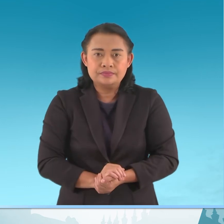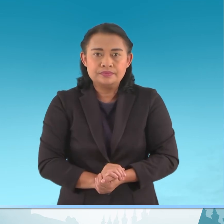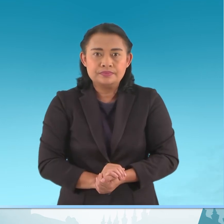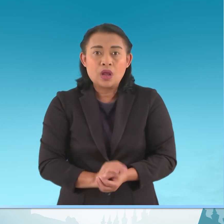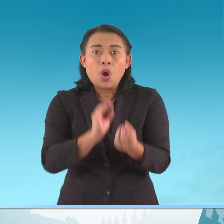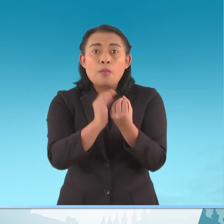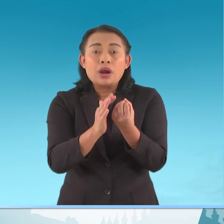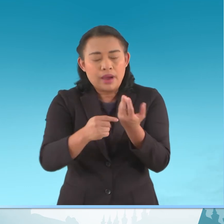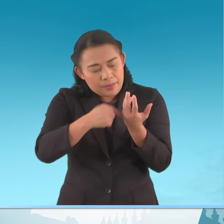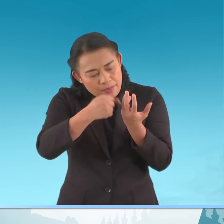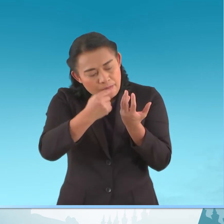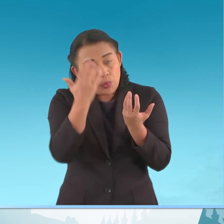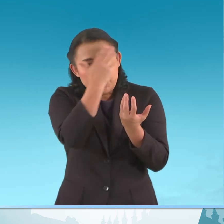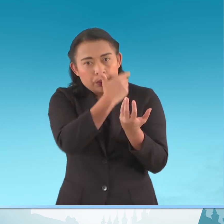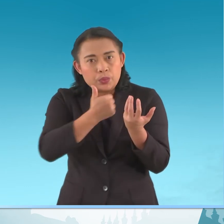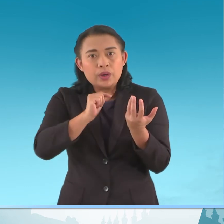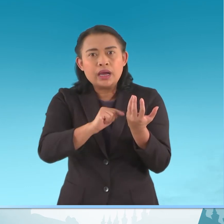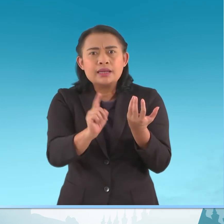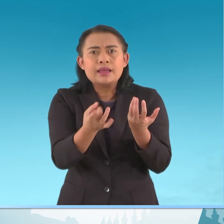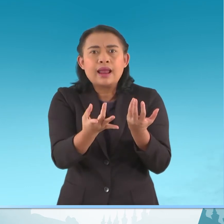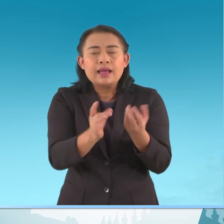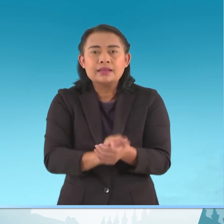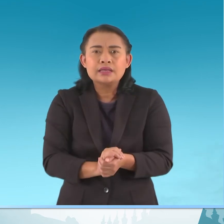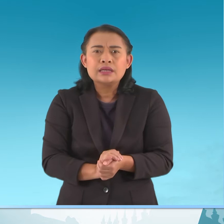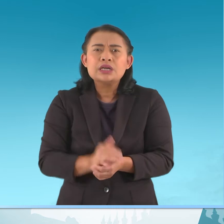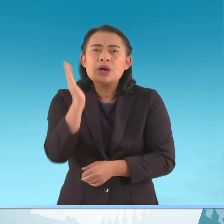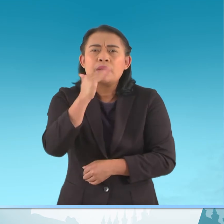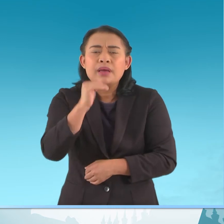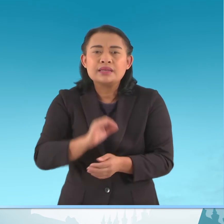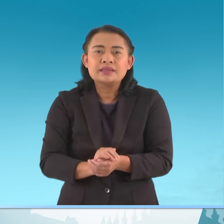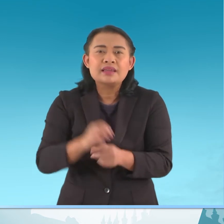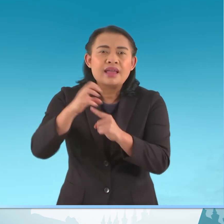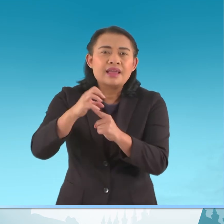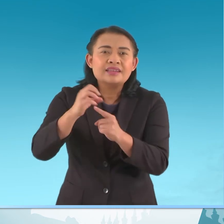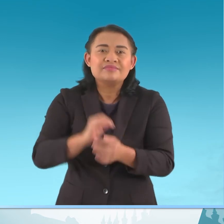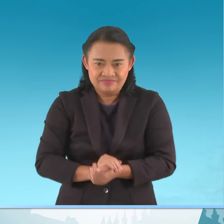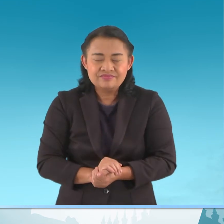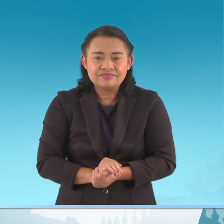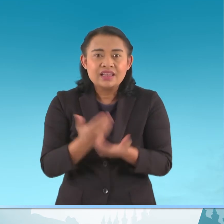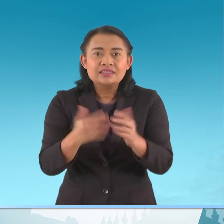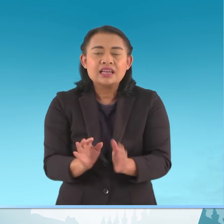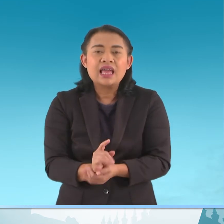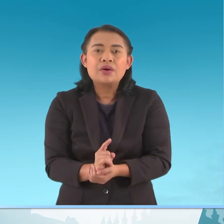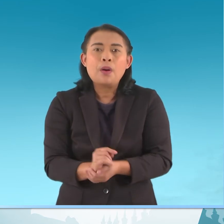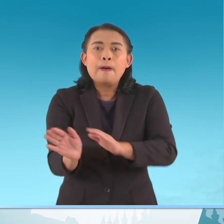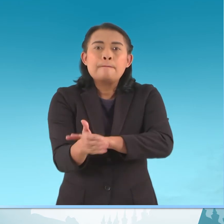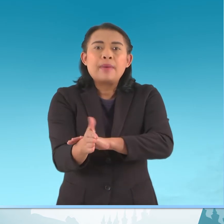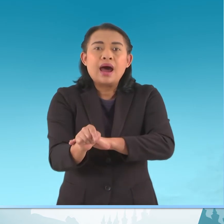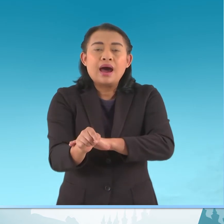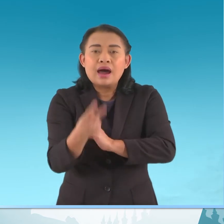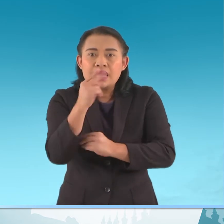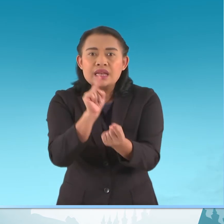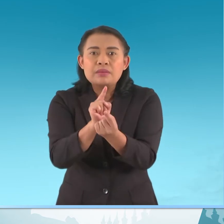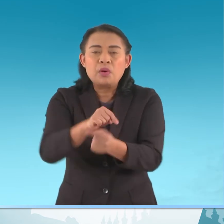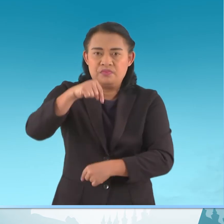ถัดมาที่อยู่ในผลไม้แกะสลักนี้สวยงามเหมือนกันครับเป็นแจ่วเห็ดฟางนะฮะแล้วก็สุดท้ายนะครับเป็น